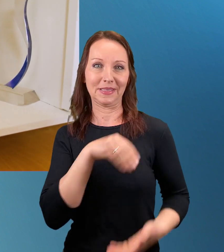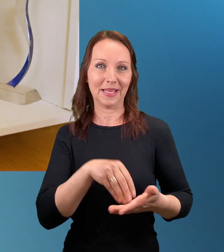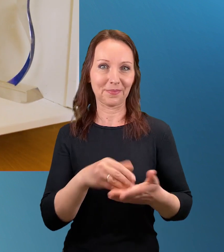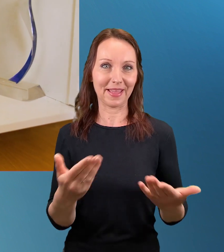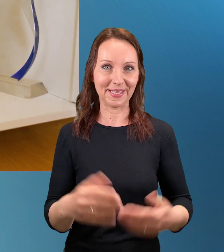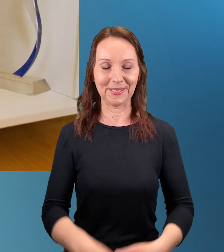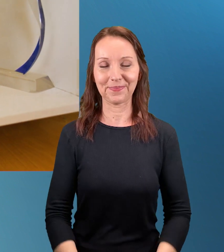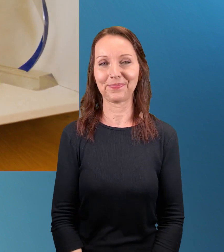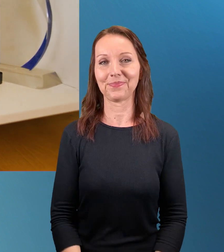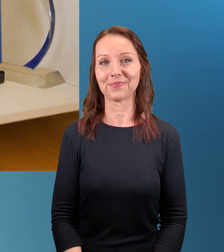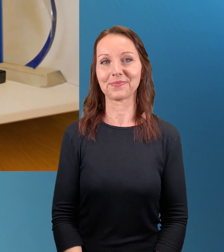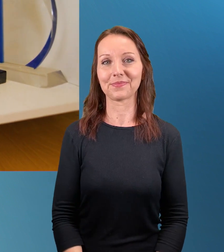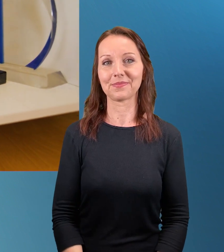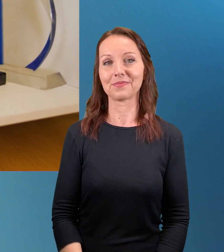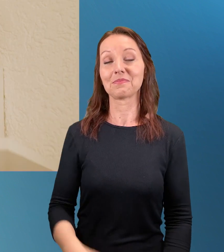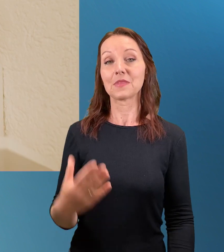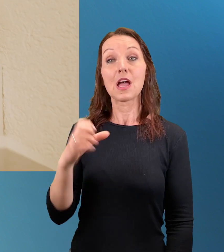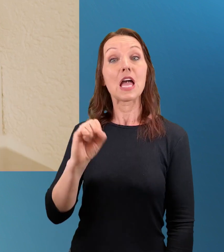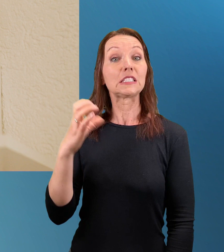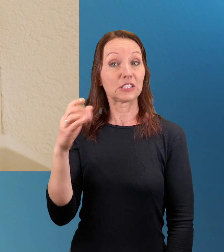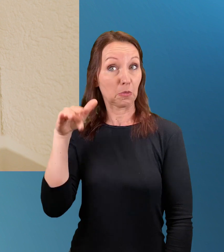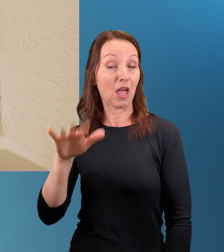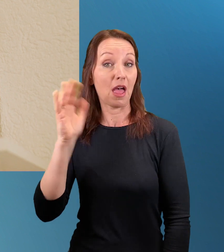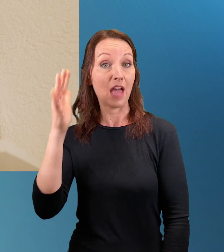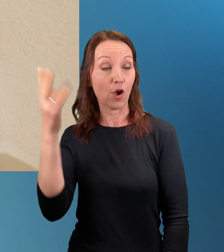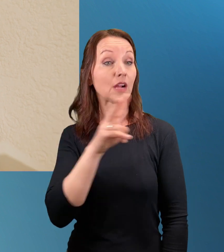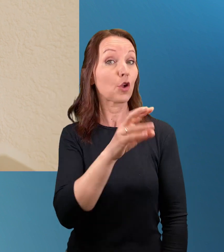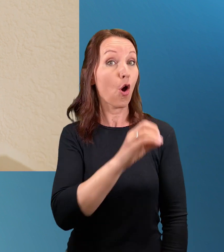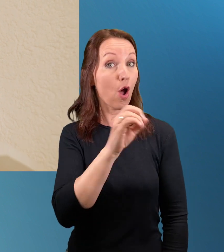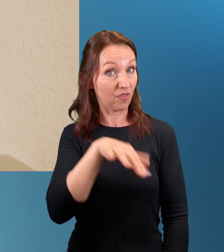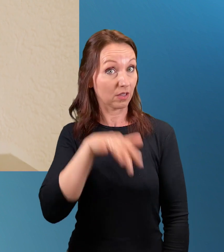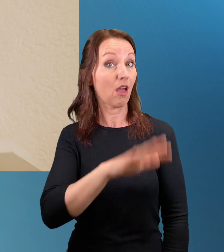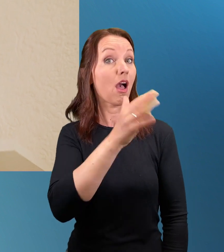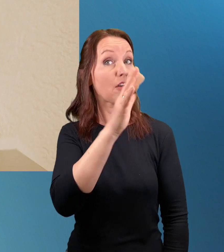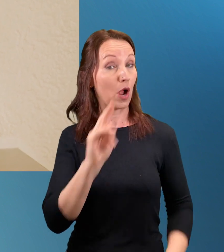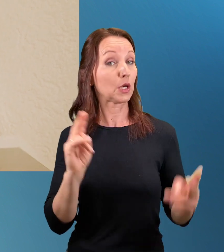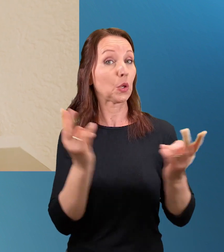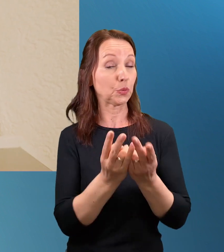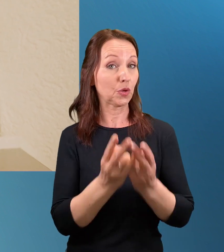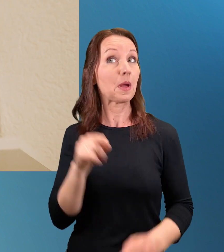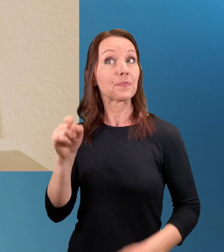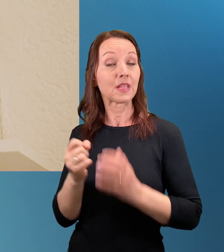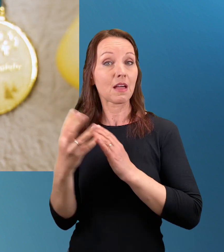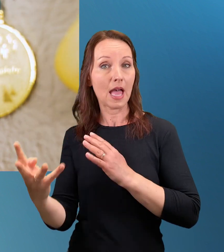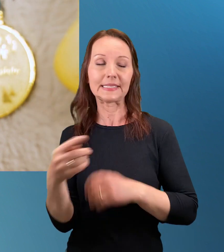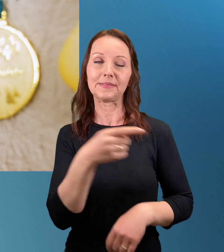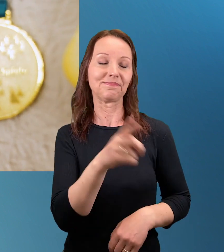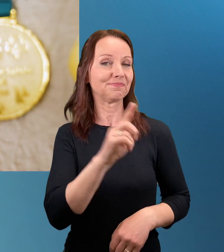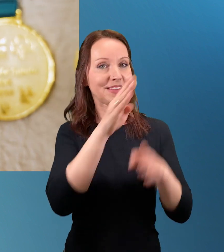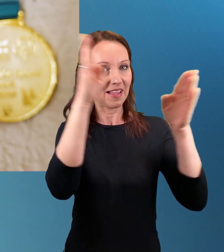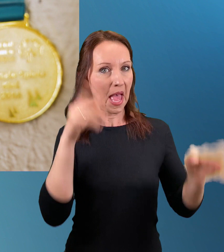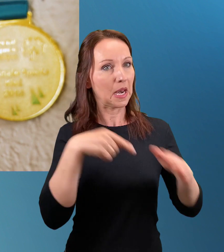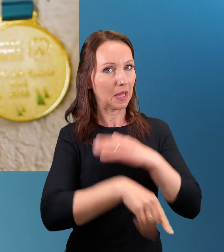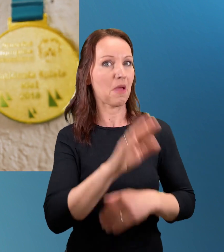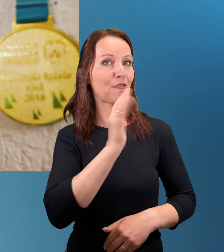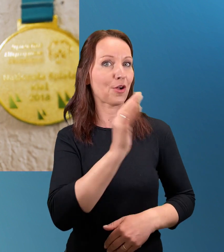Wie der SC, so haben auch Viktoria und Oliver schon einige Erfolge vorzuweisen. Nur statt auf dem Rasen, halt in der